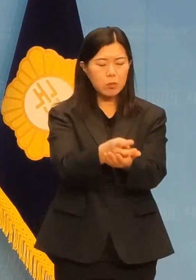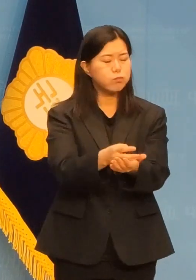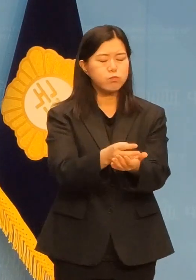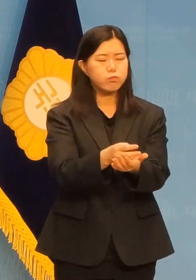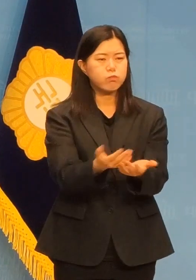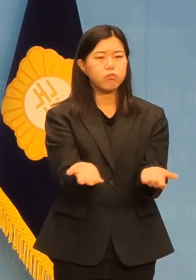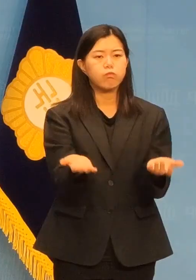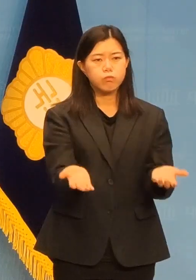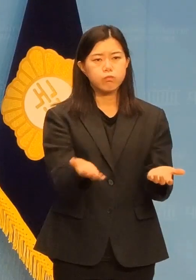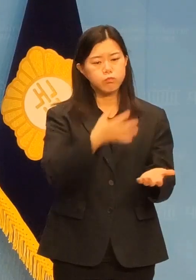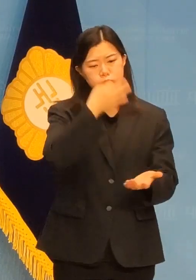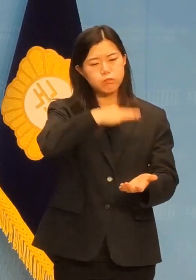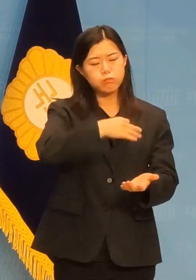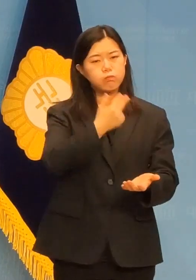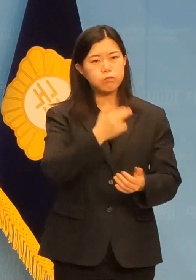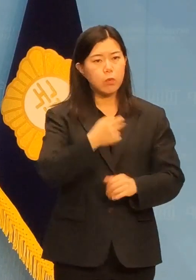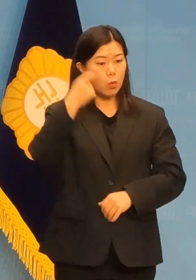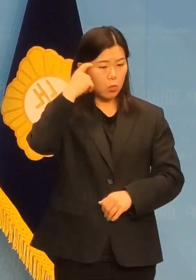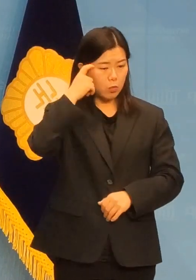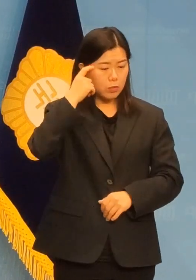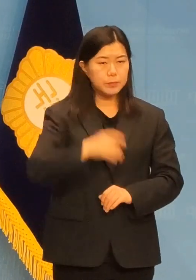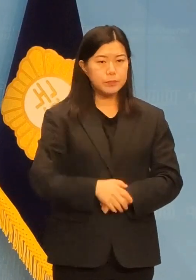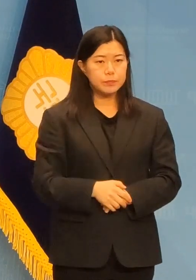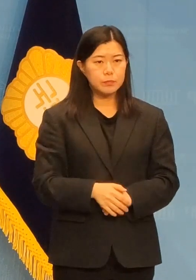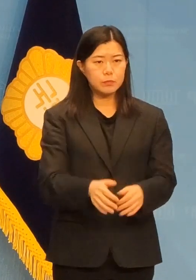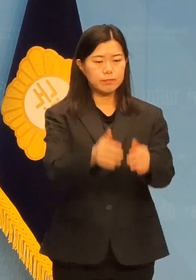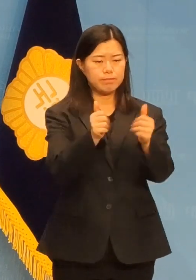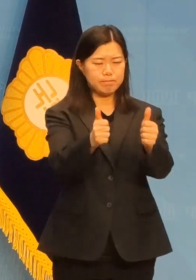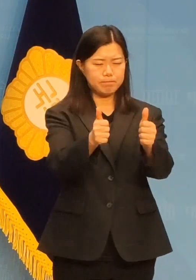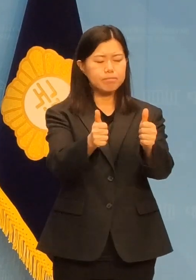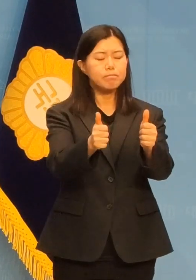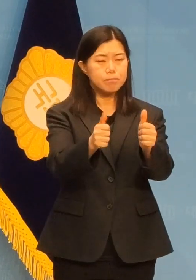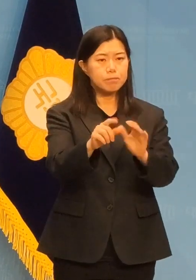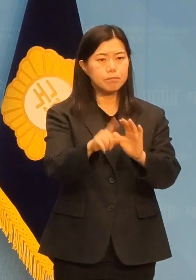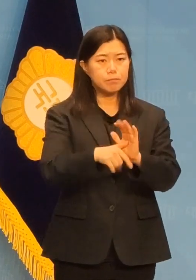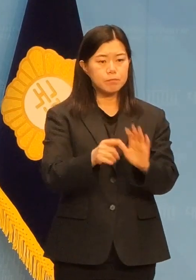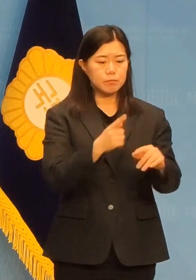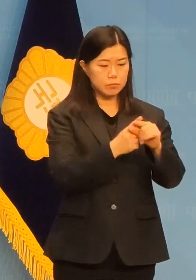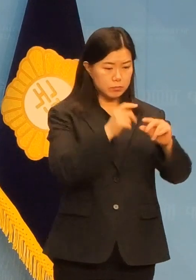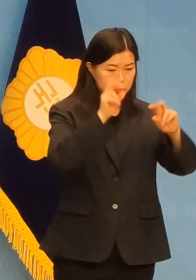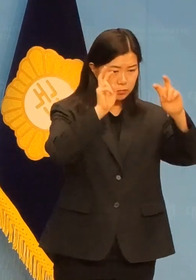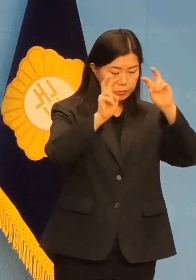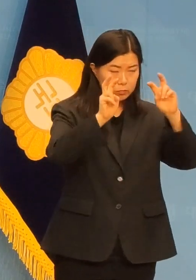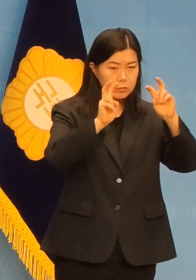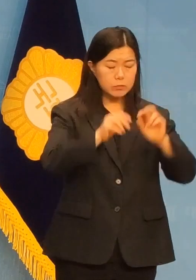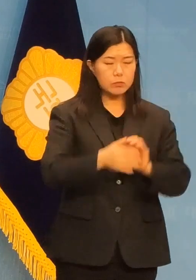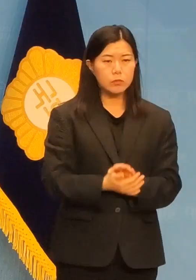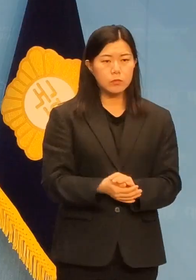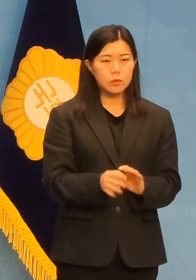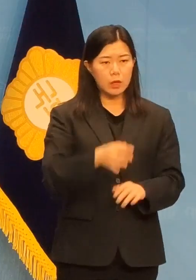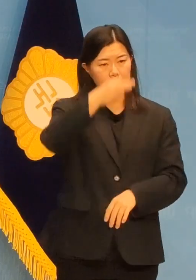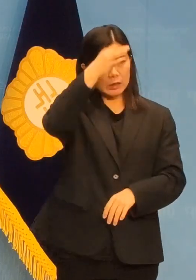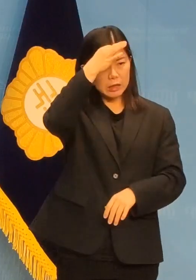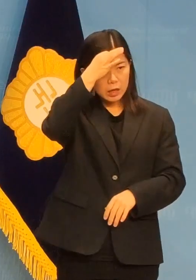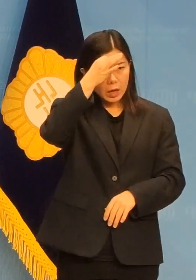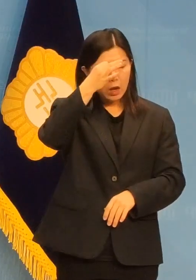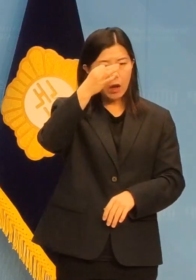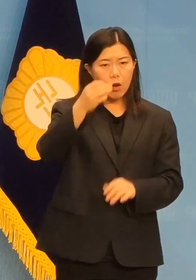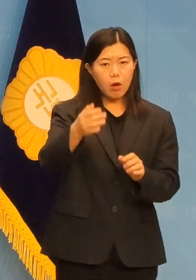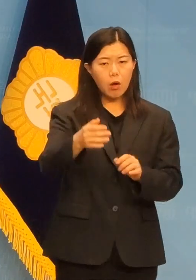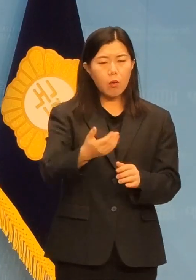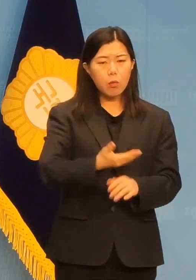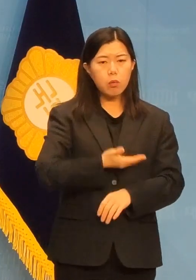작동하지 않았습니다. 왜냐하면 재판이 시작되면 중소기업 스스로가 기술이 어떻게